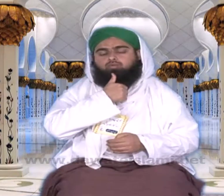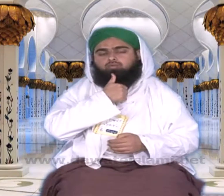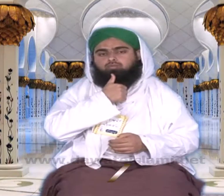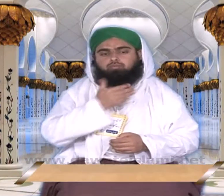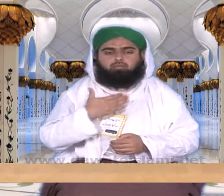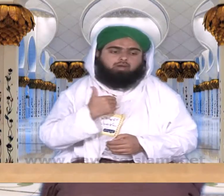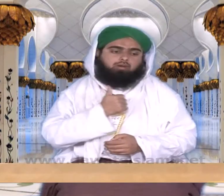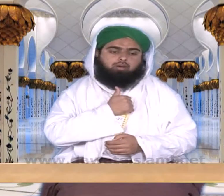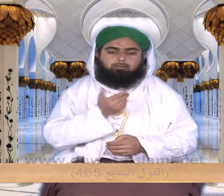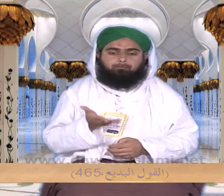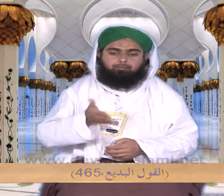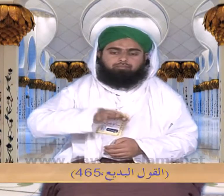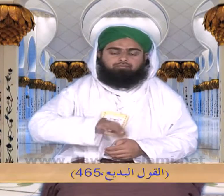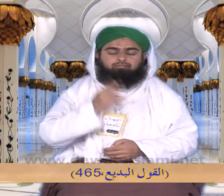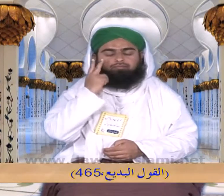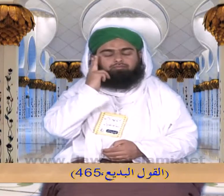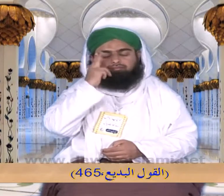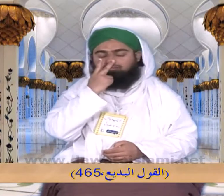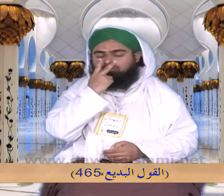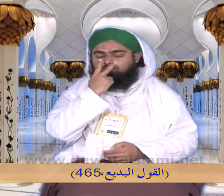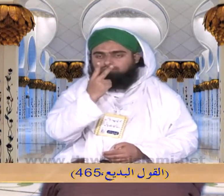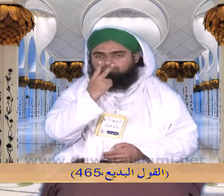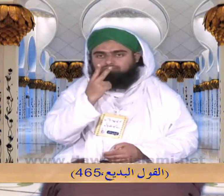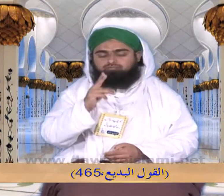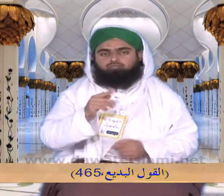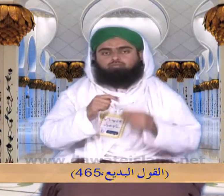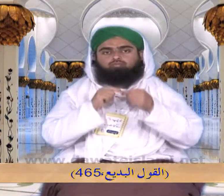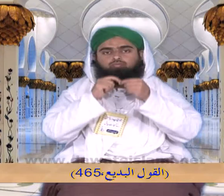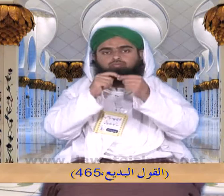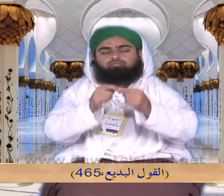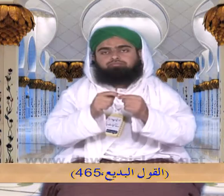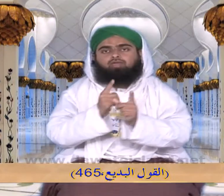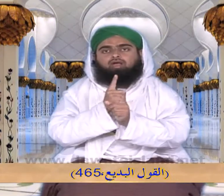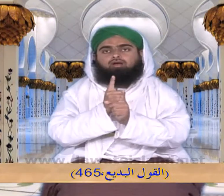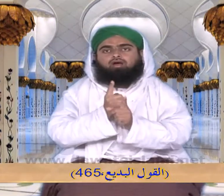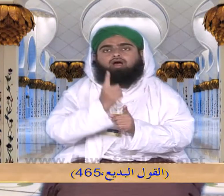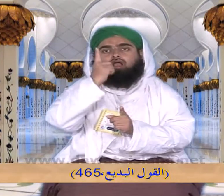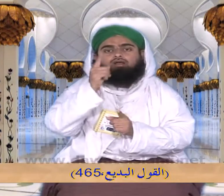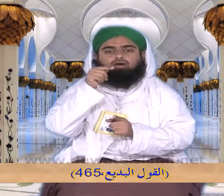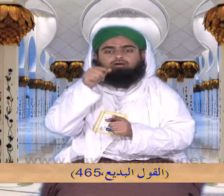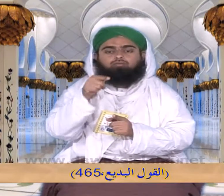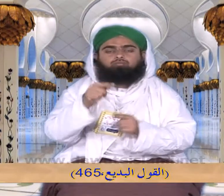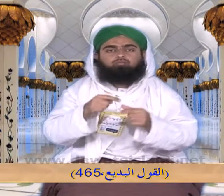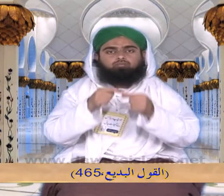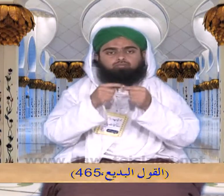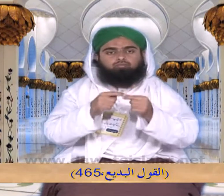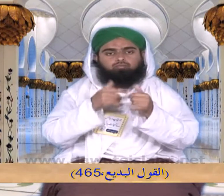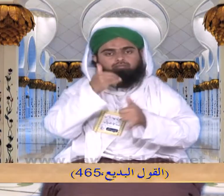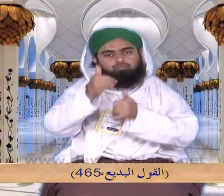انتقال کے بعد میں نے خواب میں دیکھا تو اس سے سوال کیا ما فاعل اللہ بکا تو انہوں نے بتا